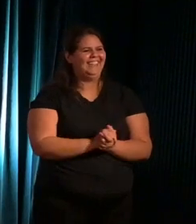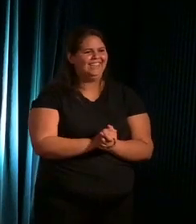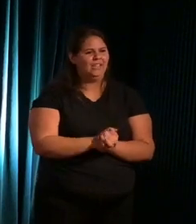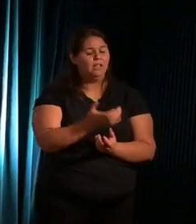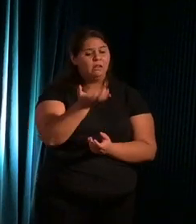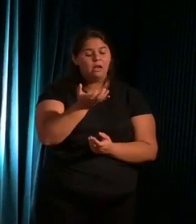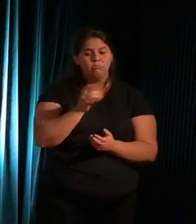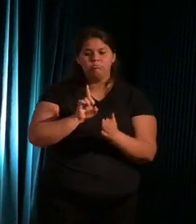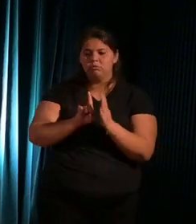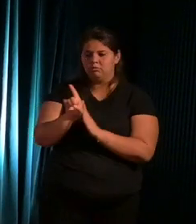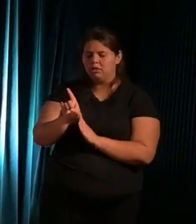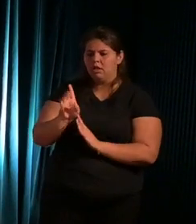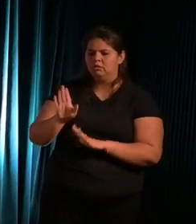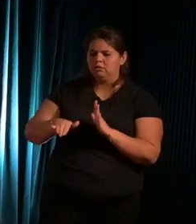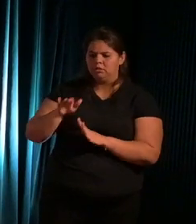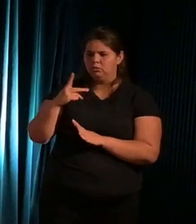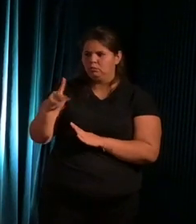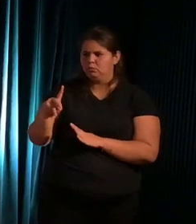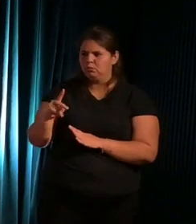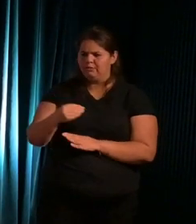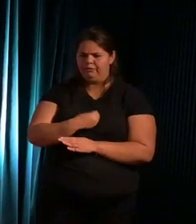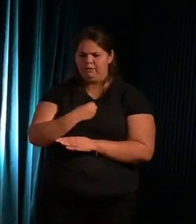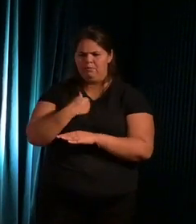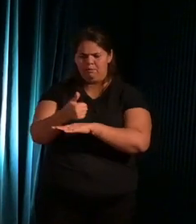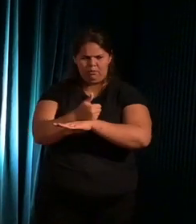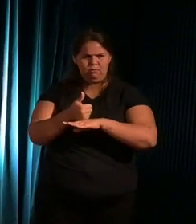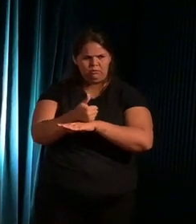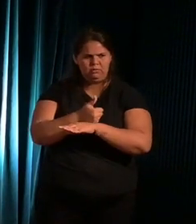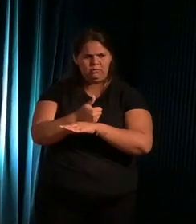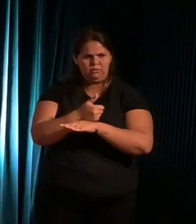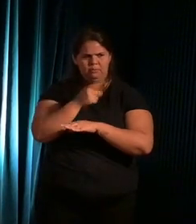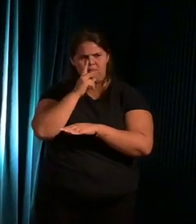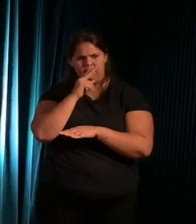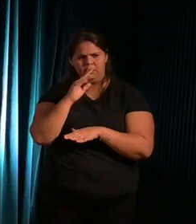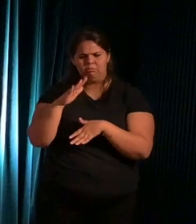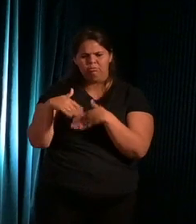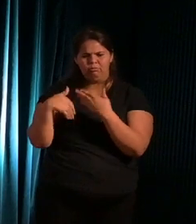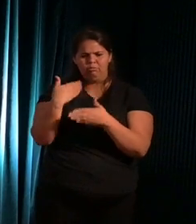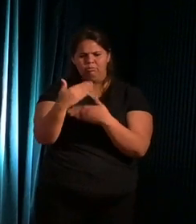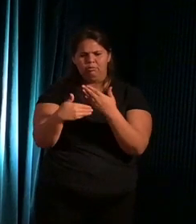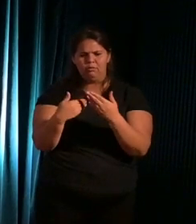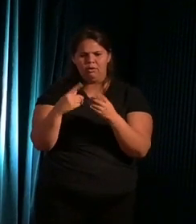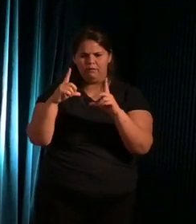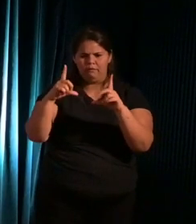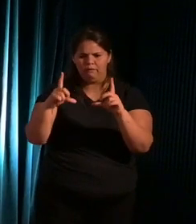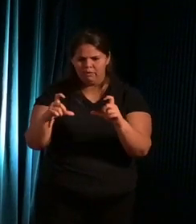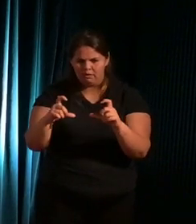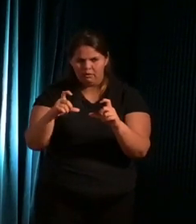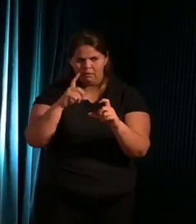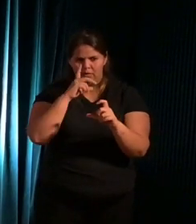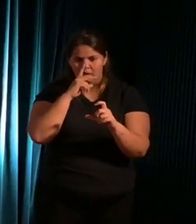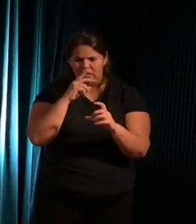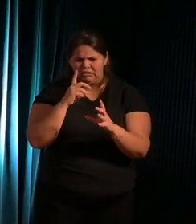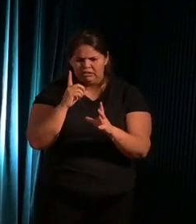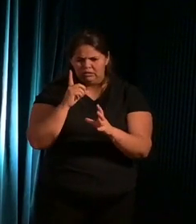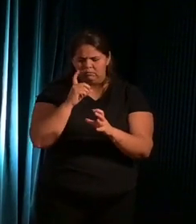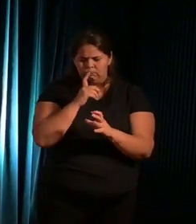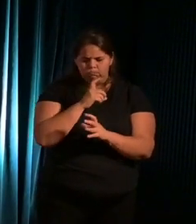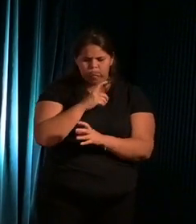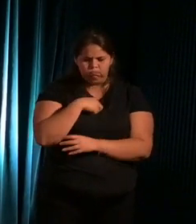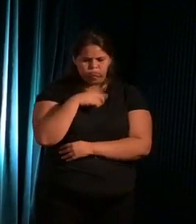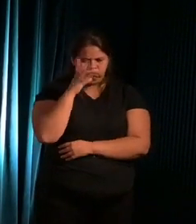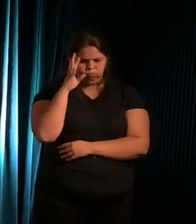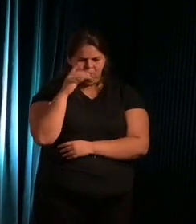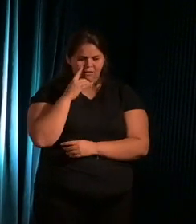Eu queria te fazer uma pergunta. Em algum momento da sua carreira, né, depois de feita uma imagem, uma foto, você passou por algum dilema no sentido